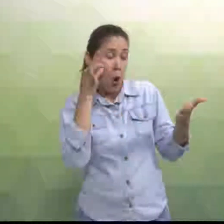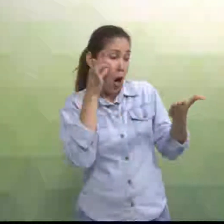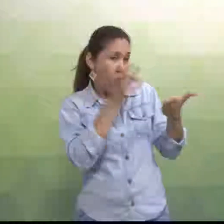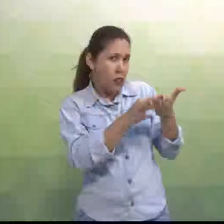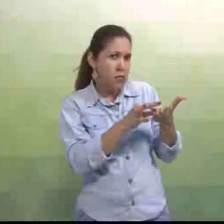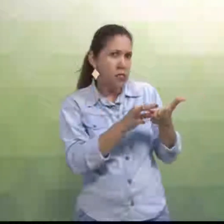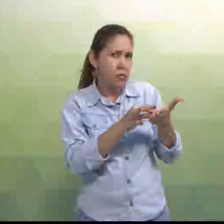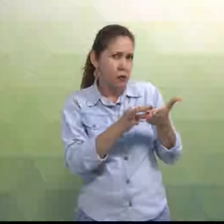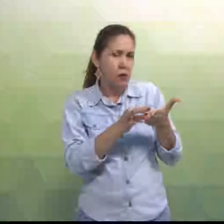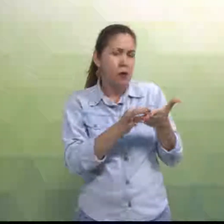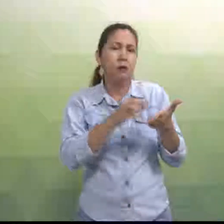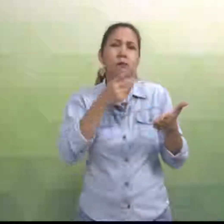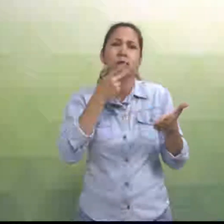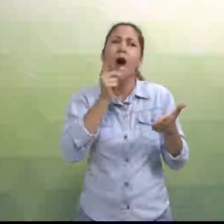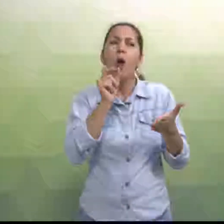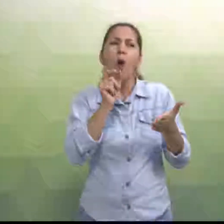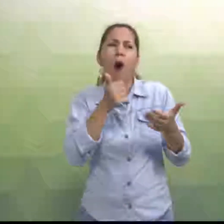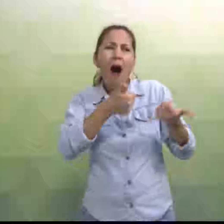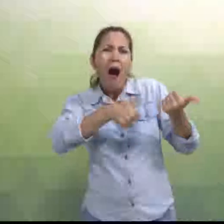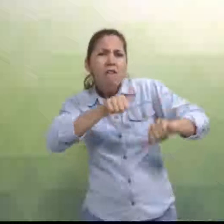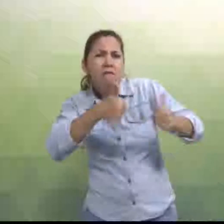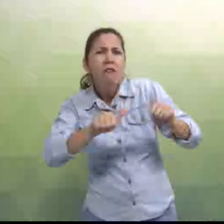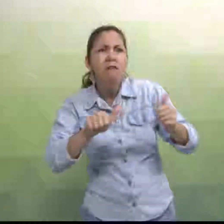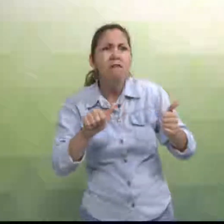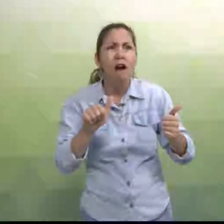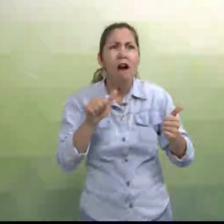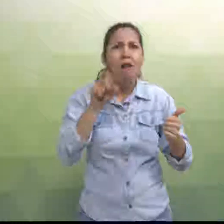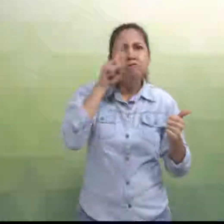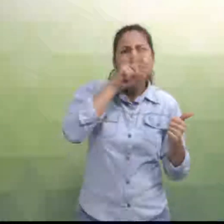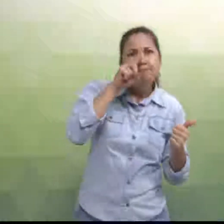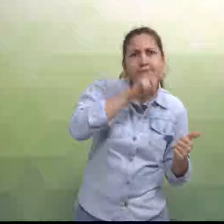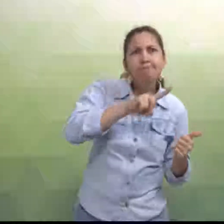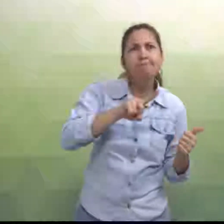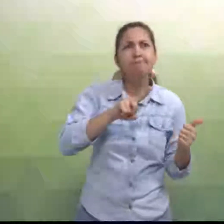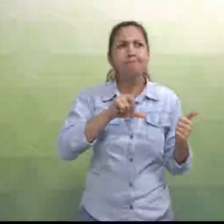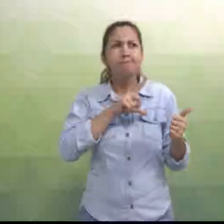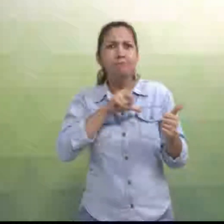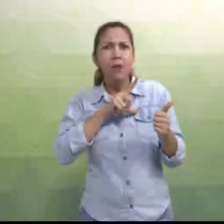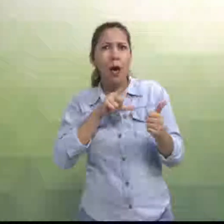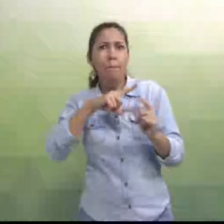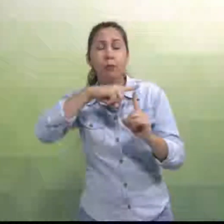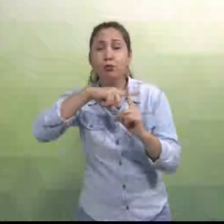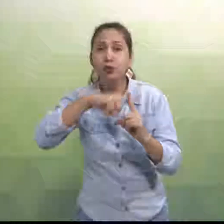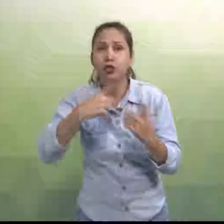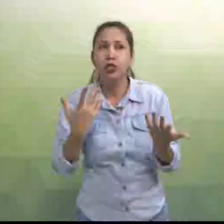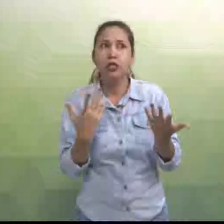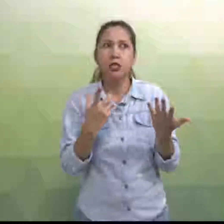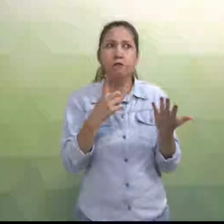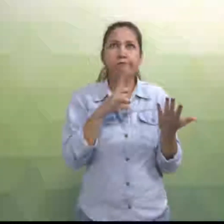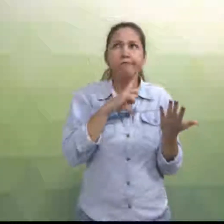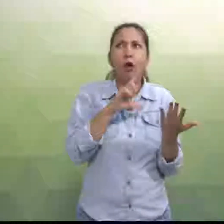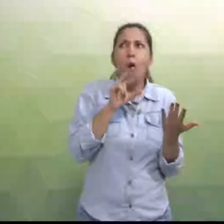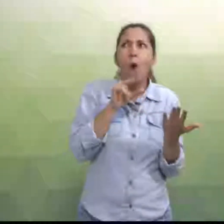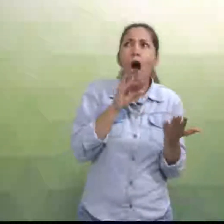estar atento ao currículo, perceber, avaliá-lo, perceber se há falhas, os pontos